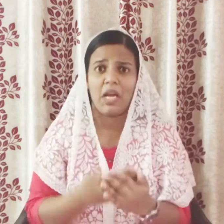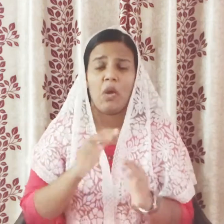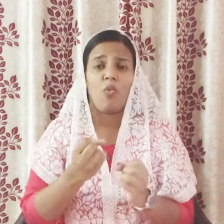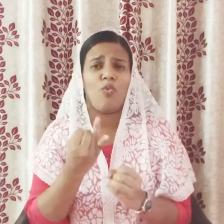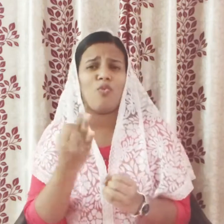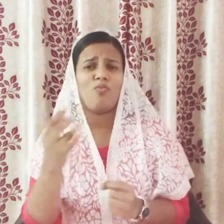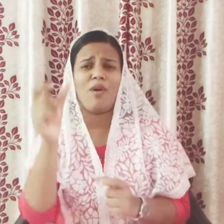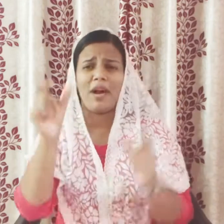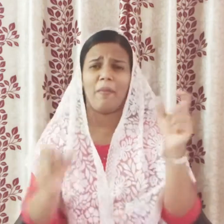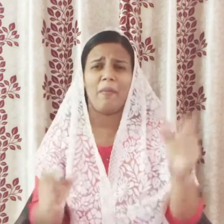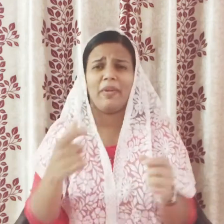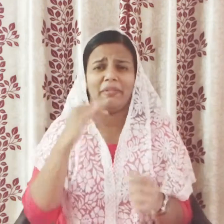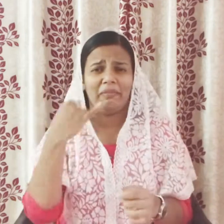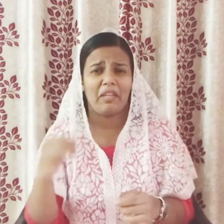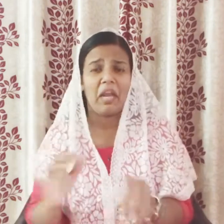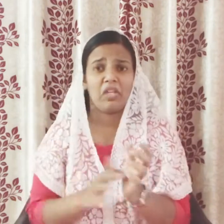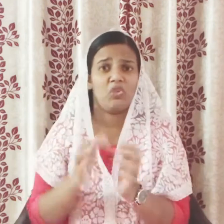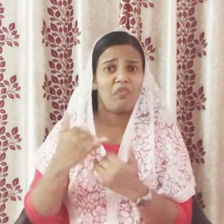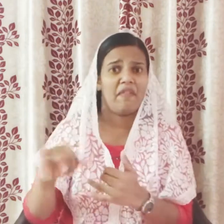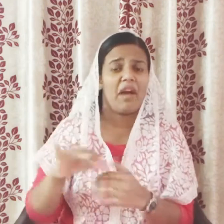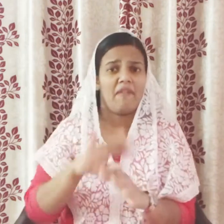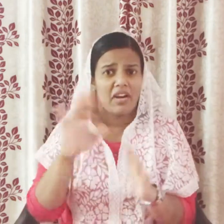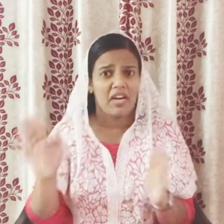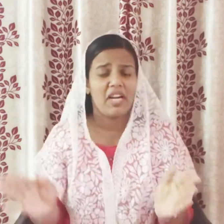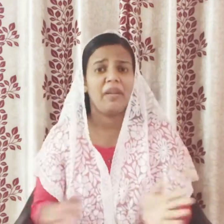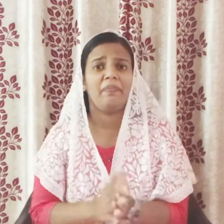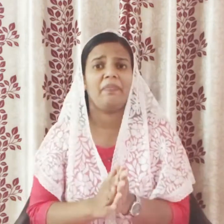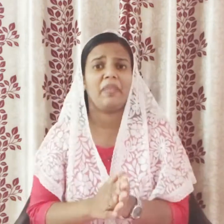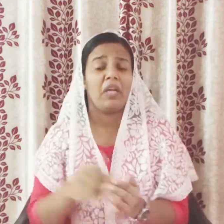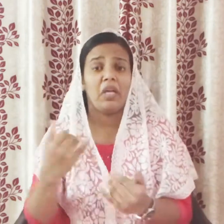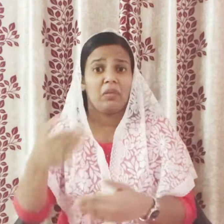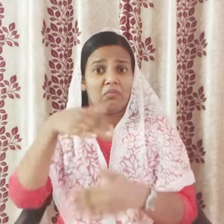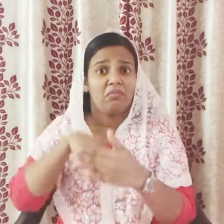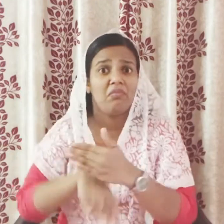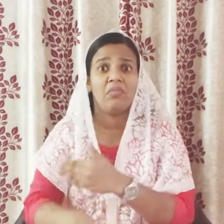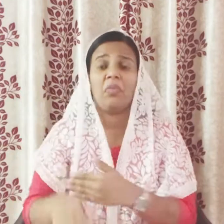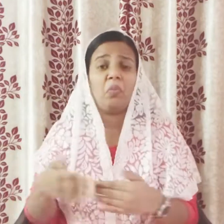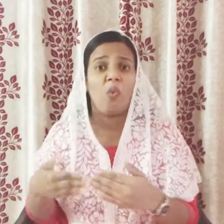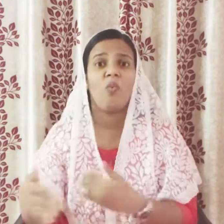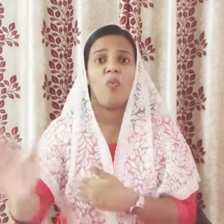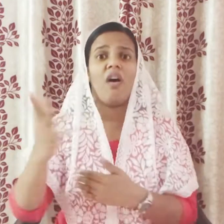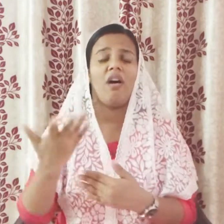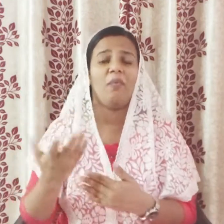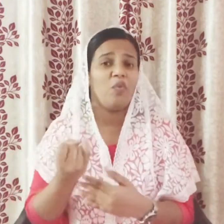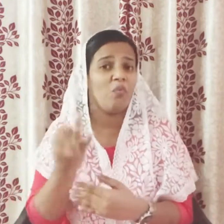പ്രിയപ്പെട്ടവരെ അനേകരെ പിന്മാറ്റത്തിൽ നിന്ന്, അവൻ നിത്യ നരകത്തിലേക്കുള്ള യാത്രയിൽ നിന്ന്, അവൻ